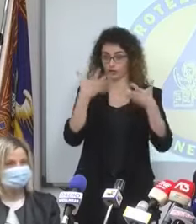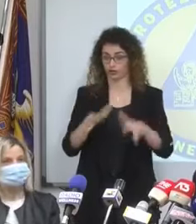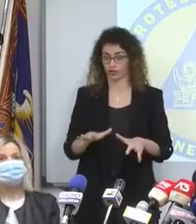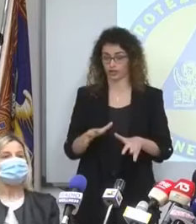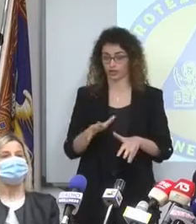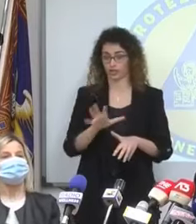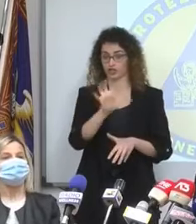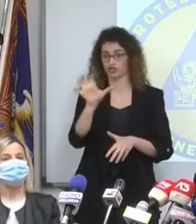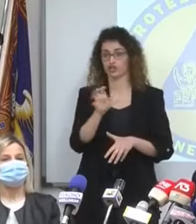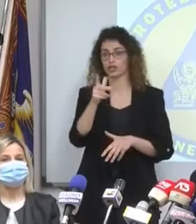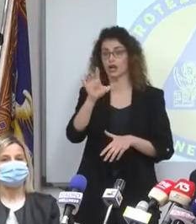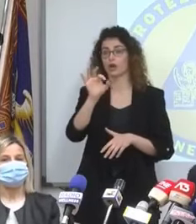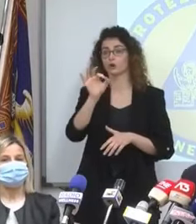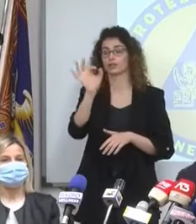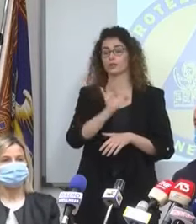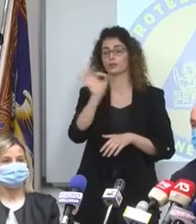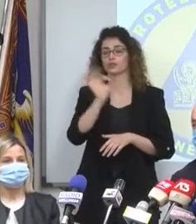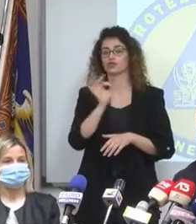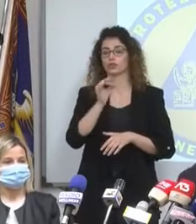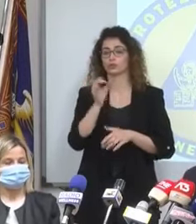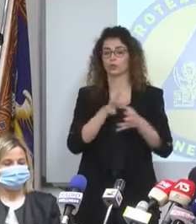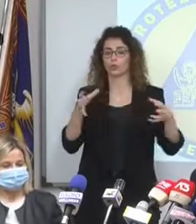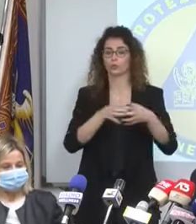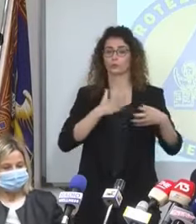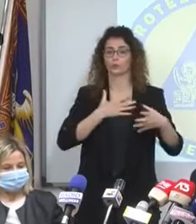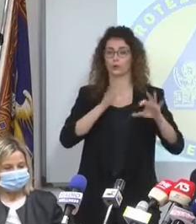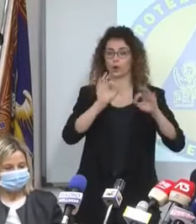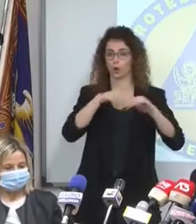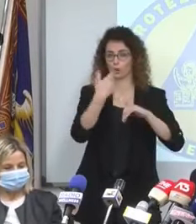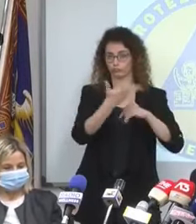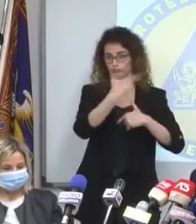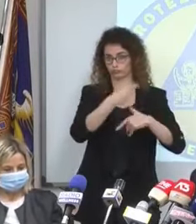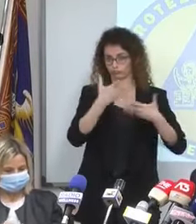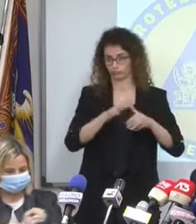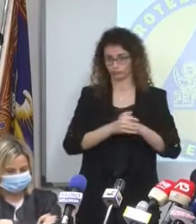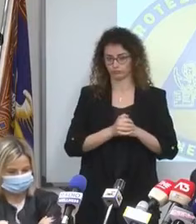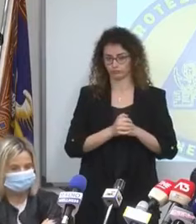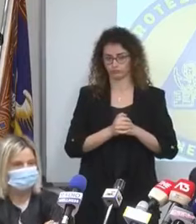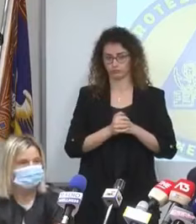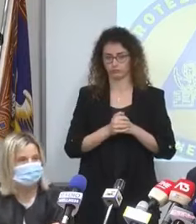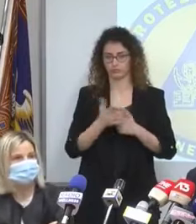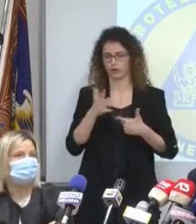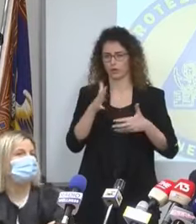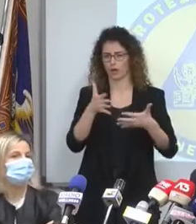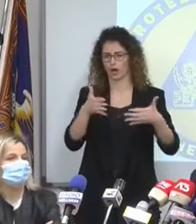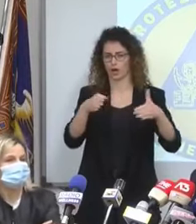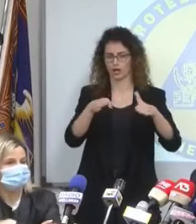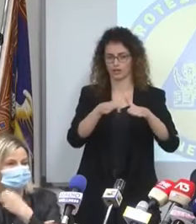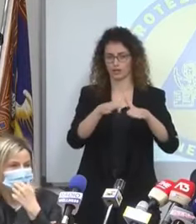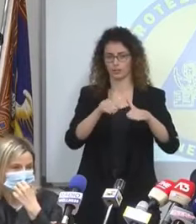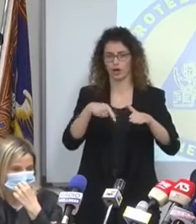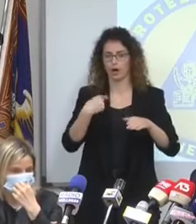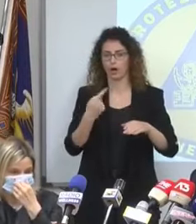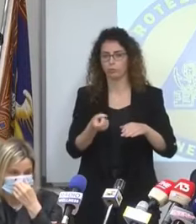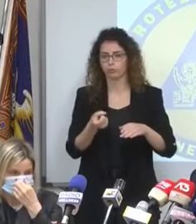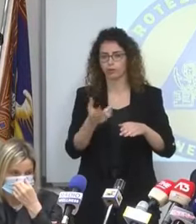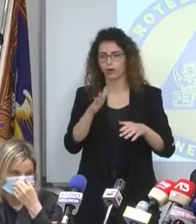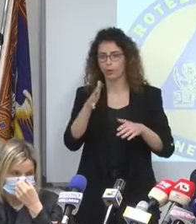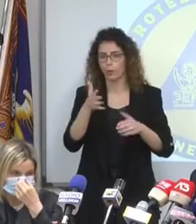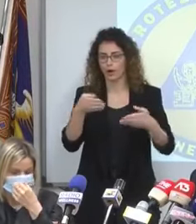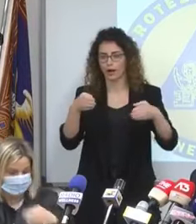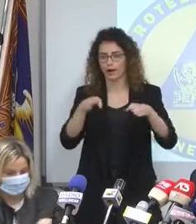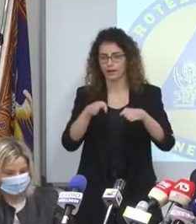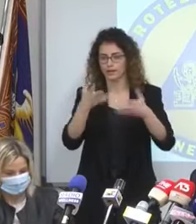siamo quasi all'80% di over 80 vaccinati, ma insomma siamo sul finire, ma siamo anche sul finire dei